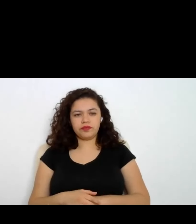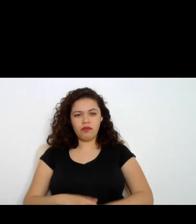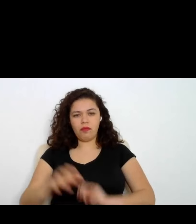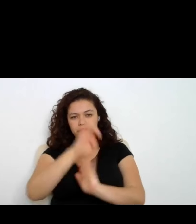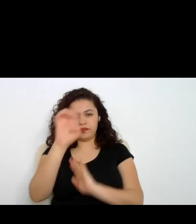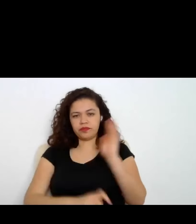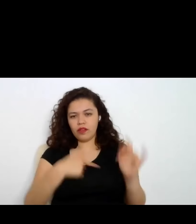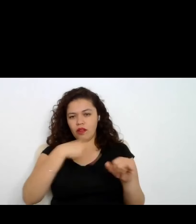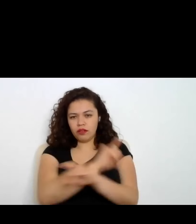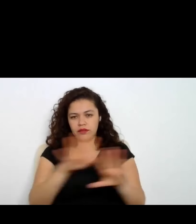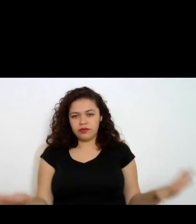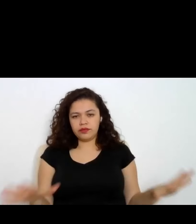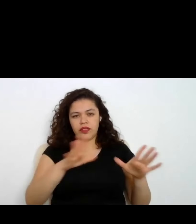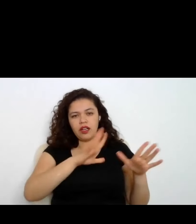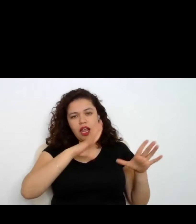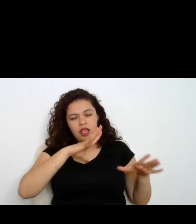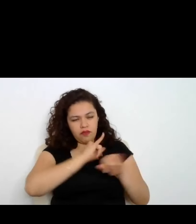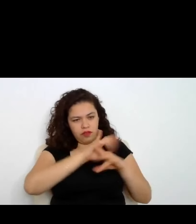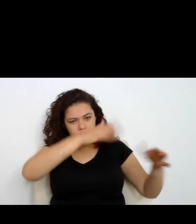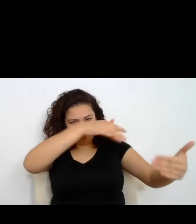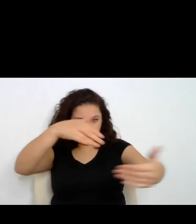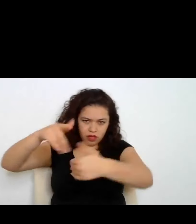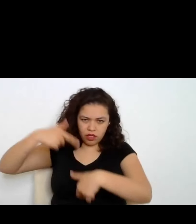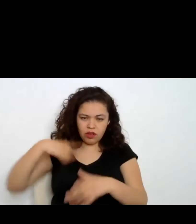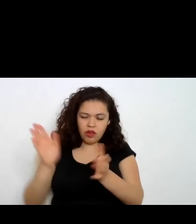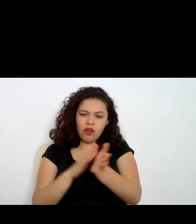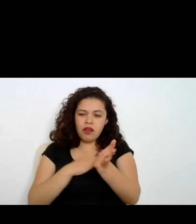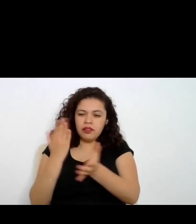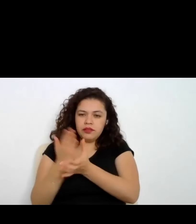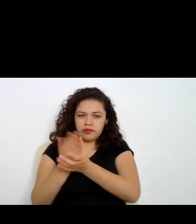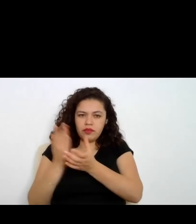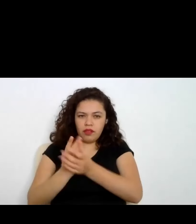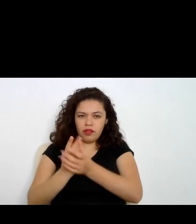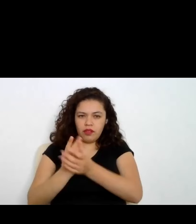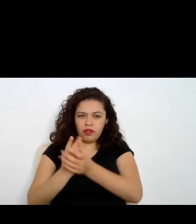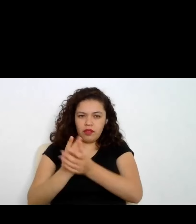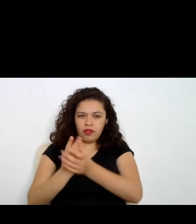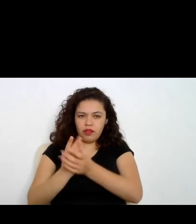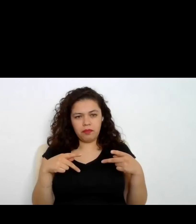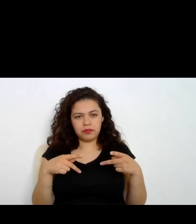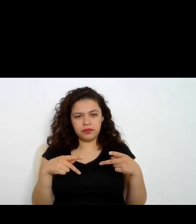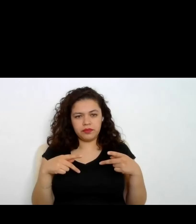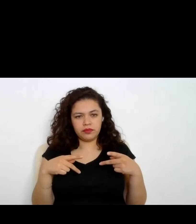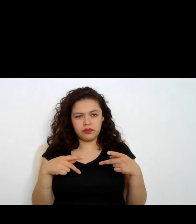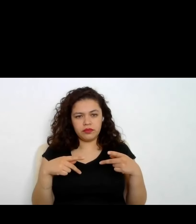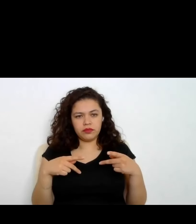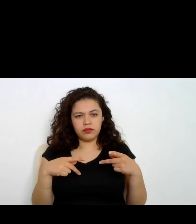datos en la empresa donde yo estoy, recabo datos y tengo expedientes de los accionistas o de los socios de la